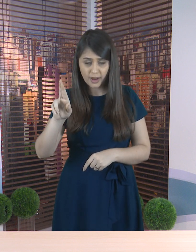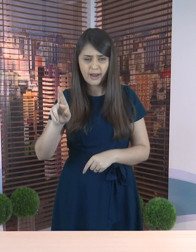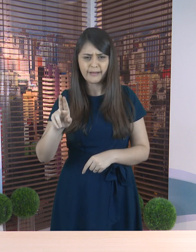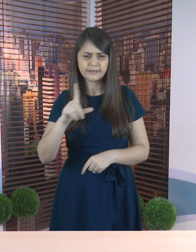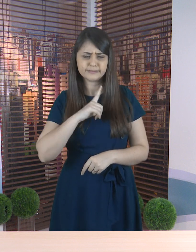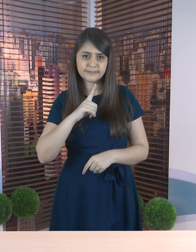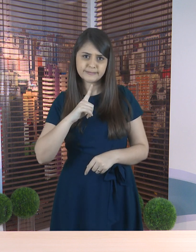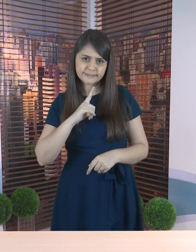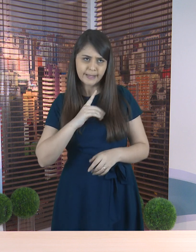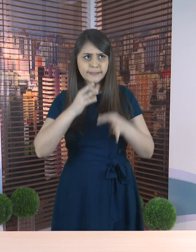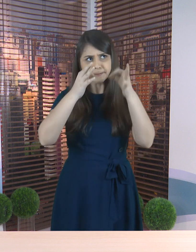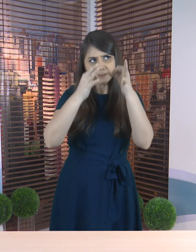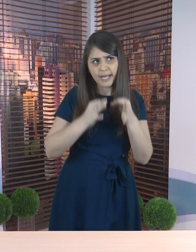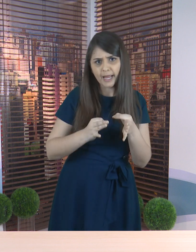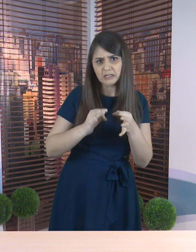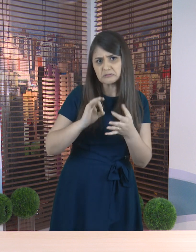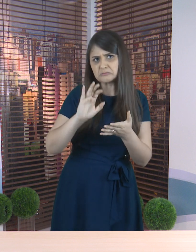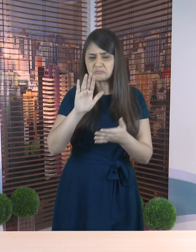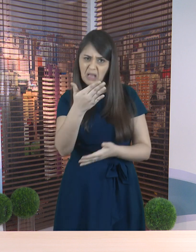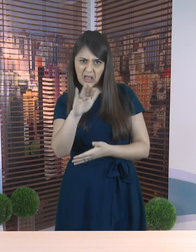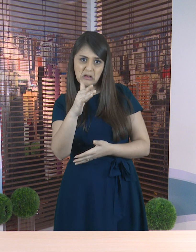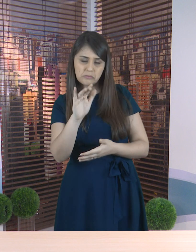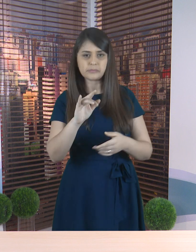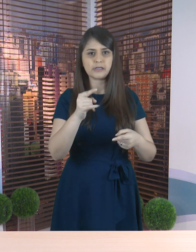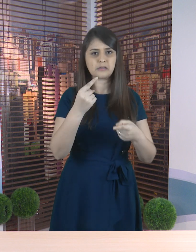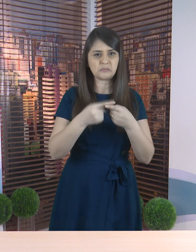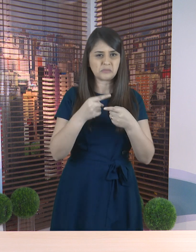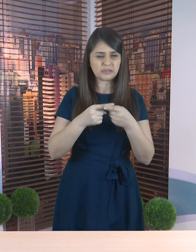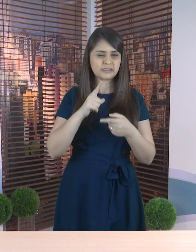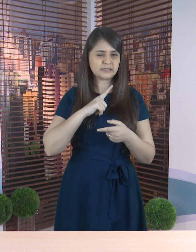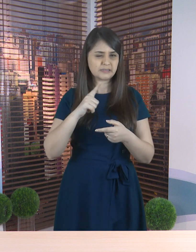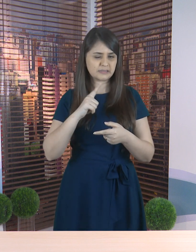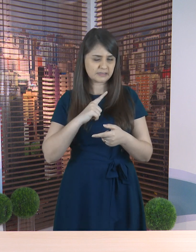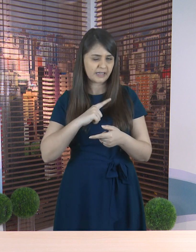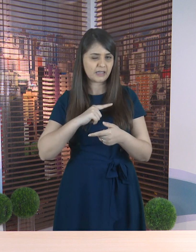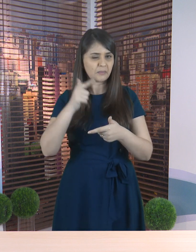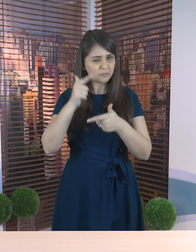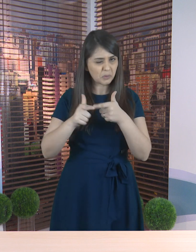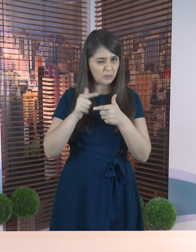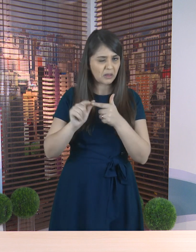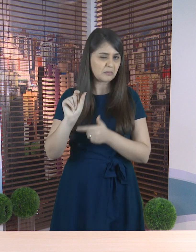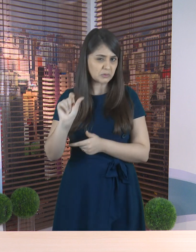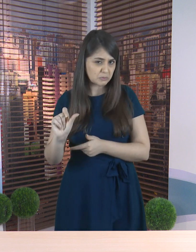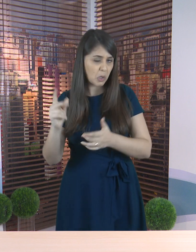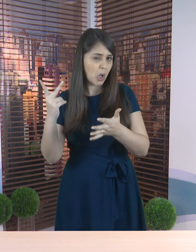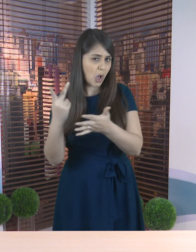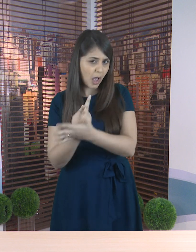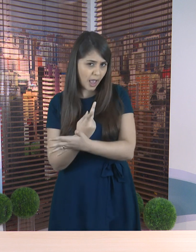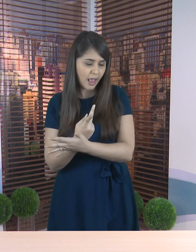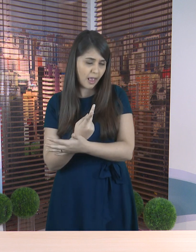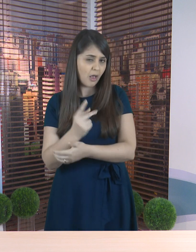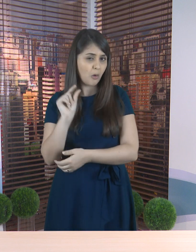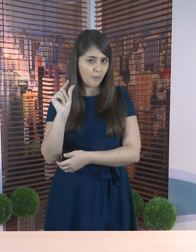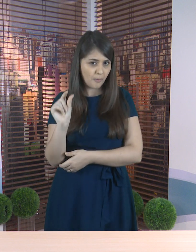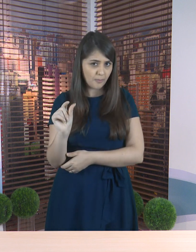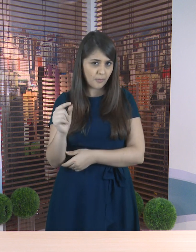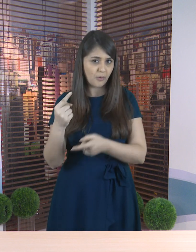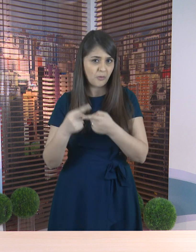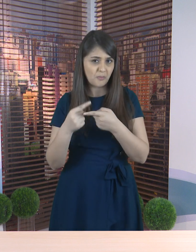da sua ignorância teológica. Veja, em que consiste o erro de Zofar? Se olharmos para o